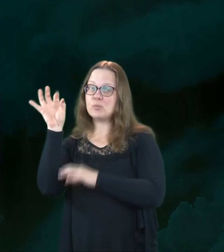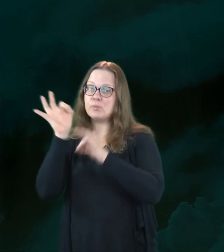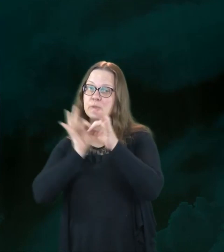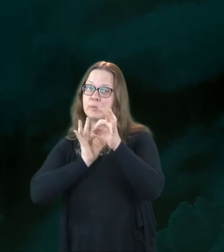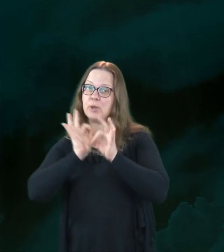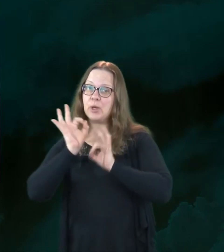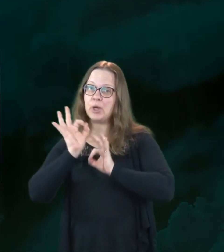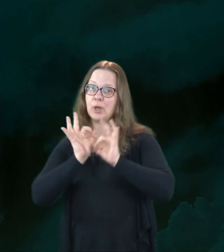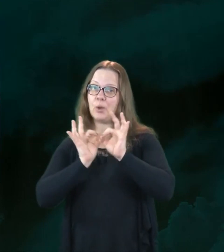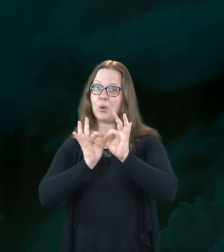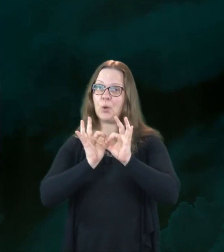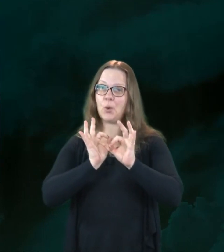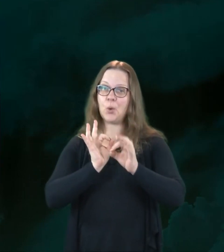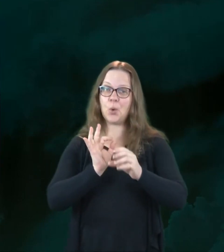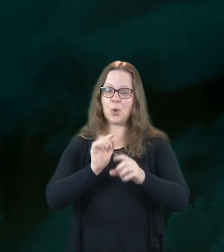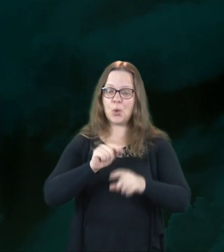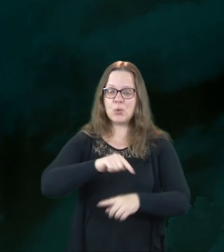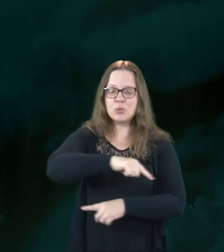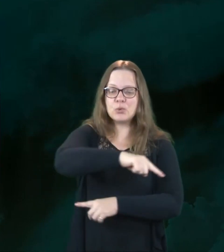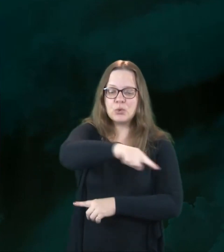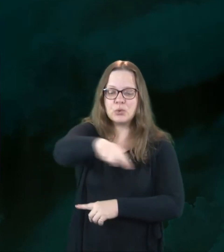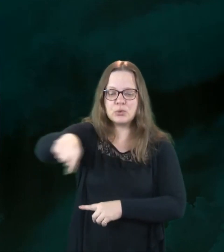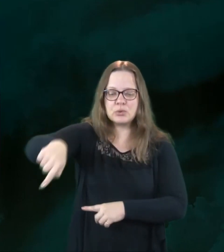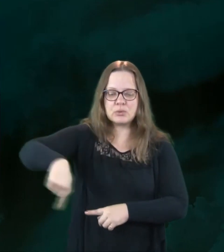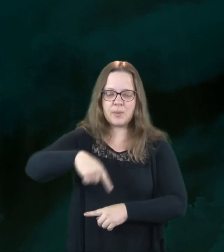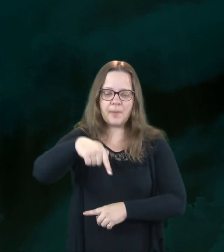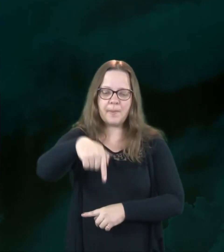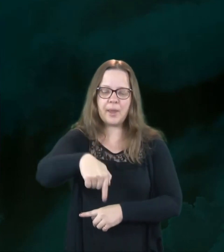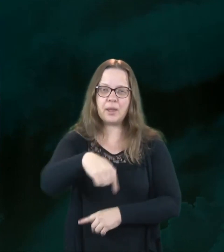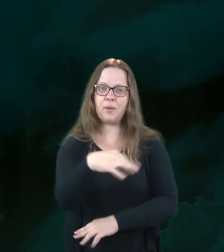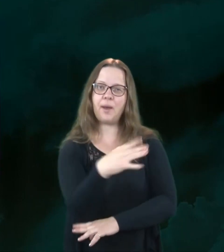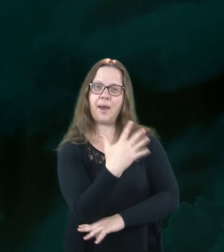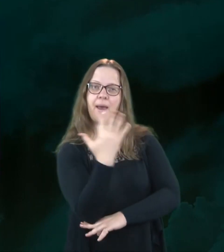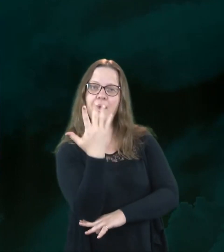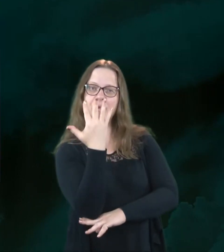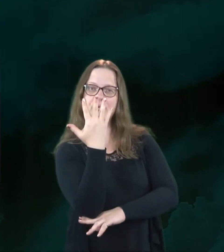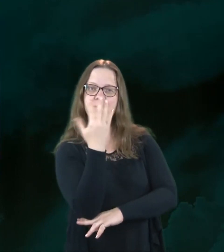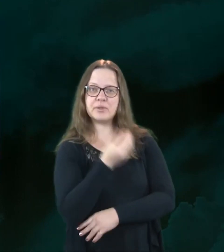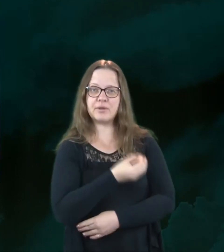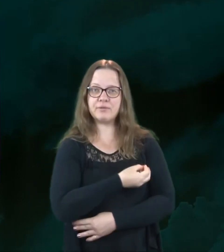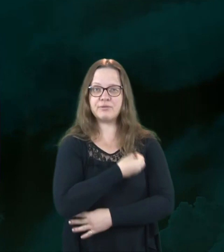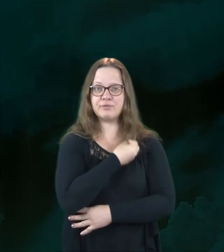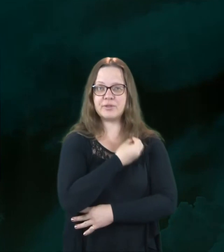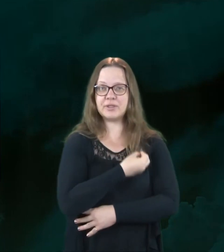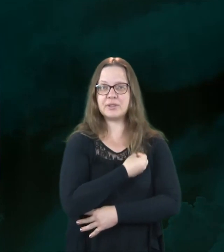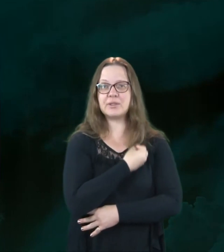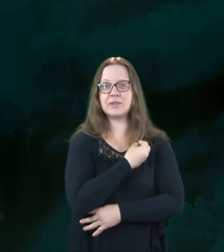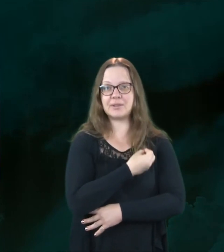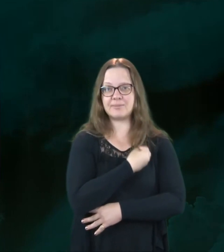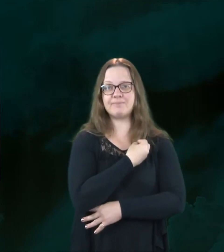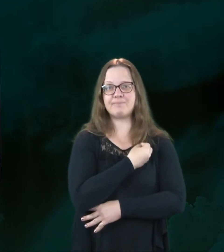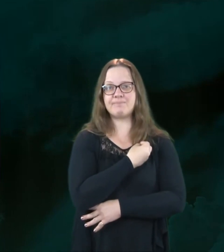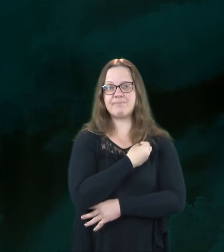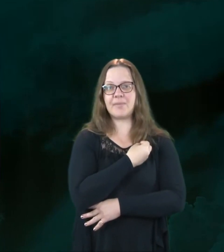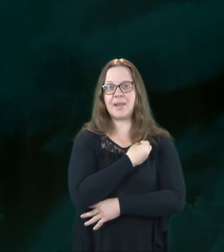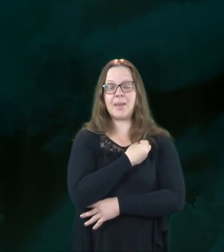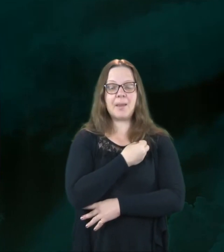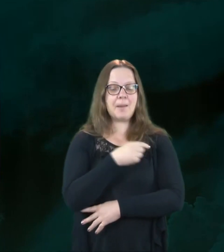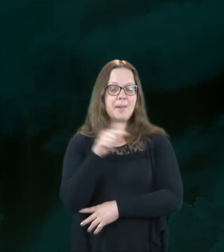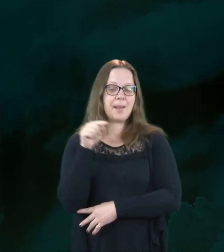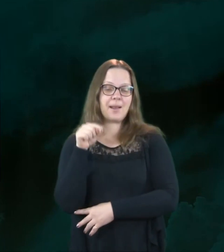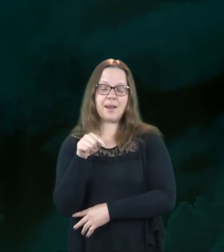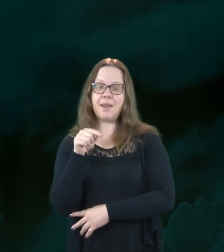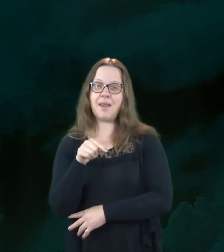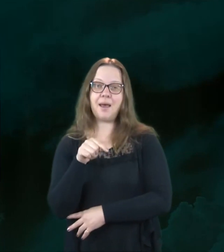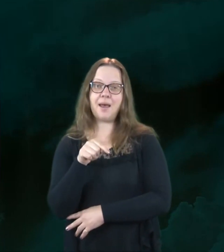que Deus colocou a árvore da vida como centro da conexão do homem.